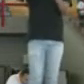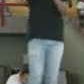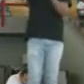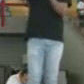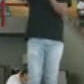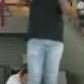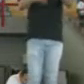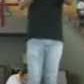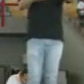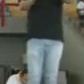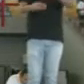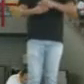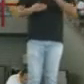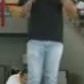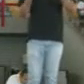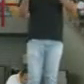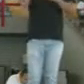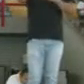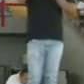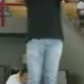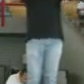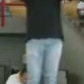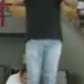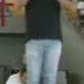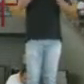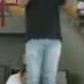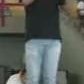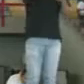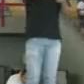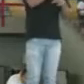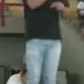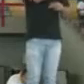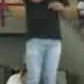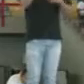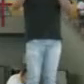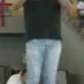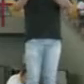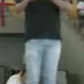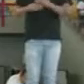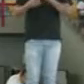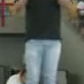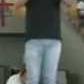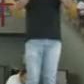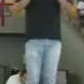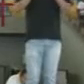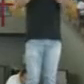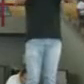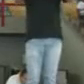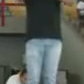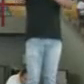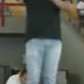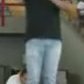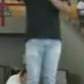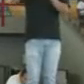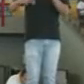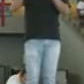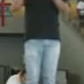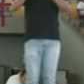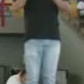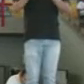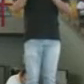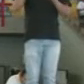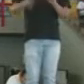seu texto elementos que não estão nesses textos. Você dá a entender para quem corrige que você concluiu